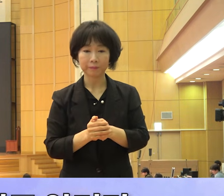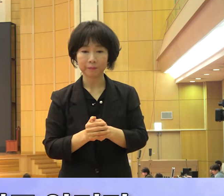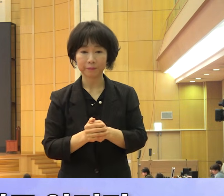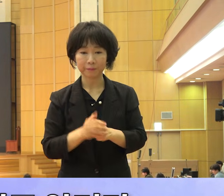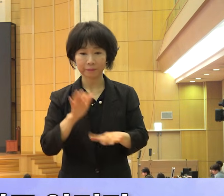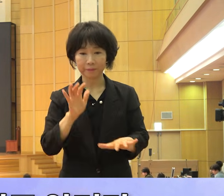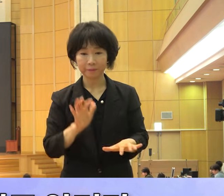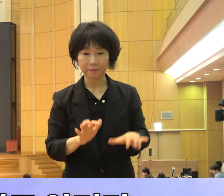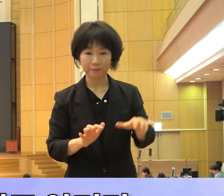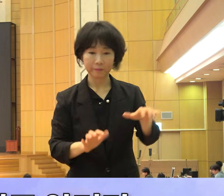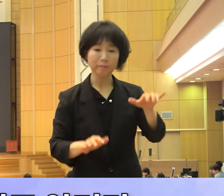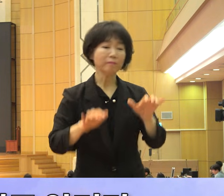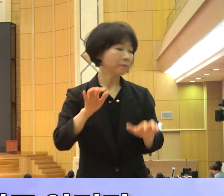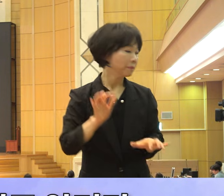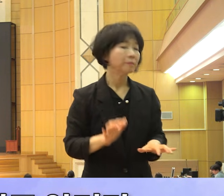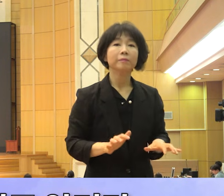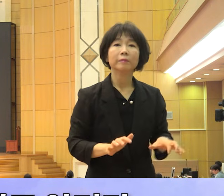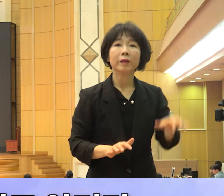계속해서 찬양하셨습니다.